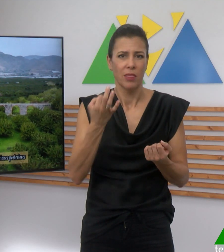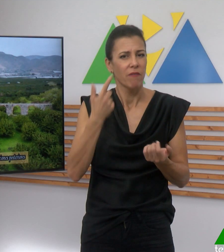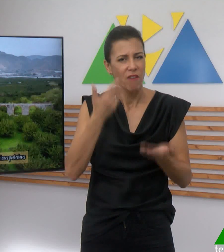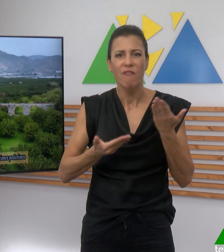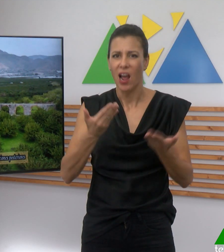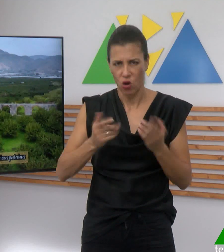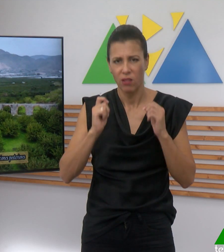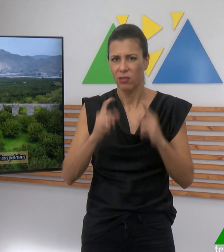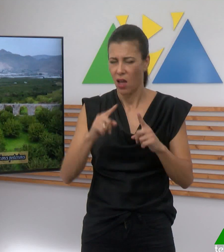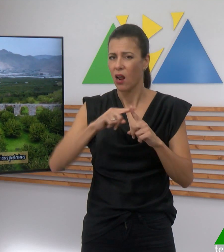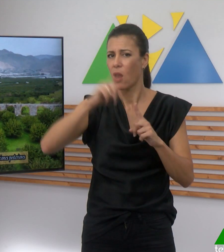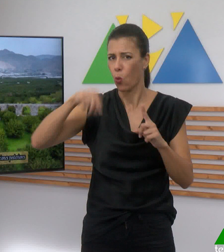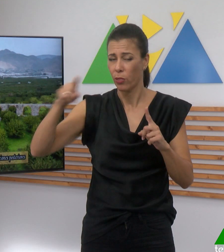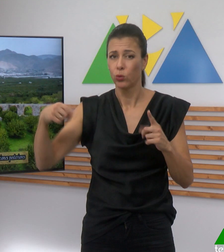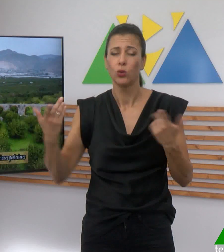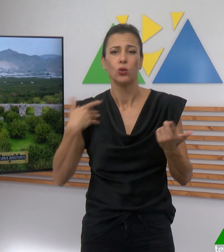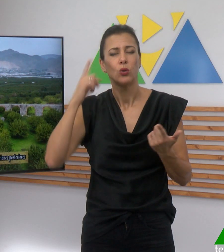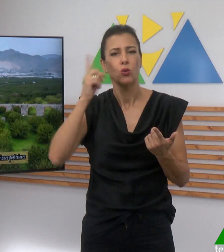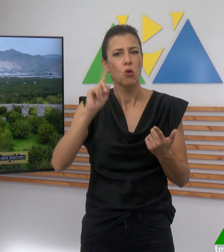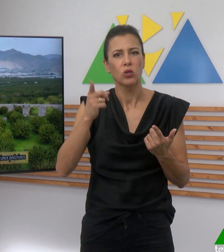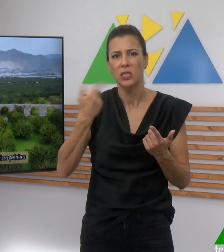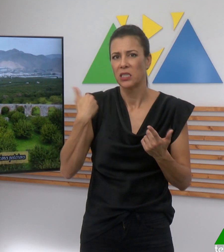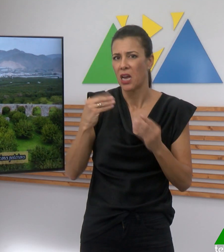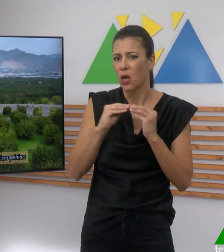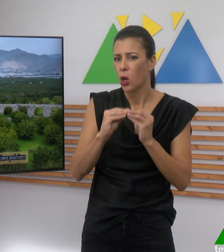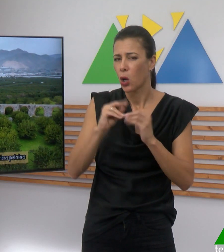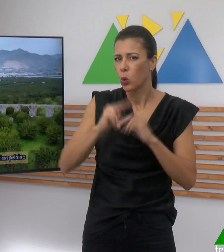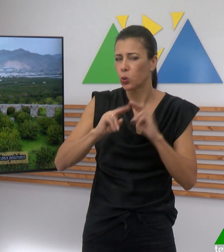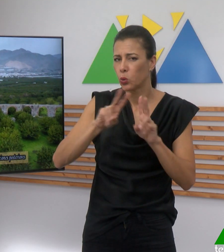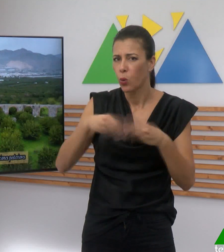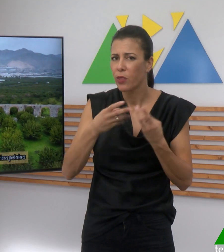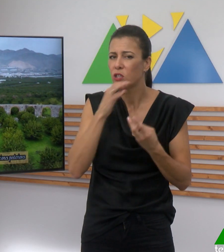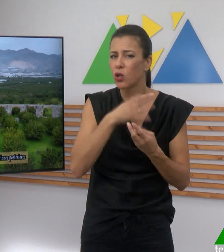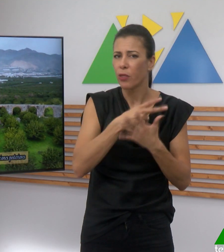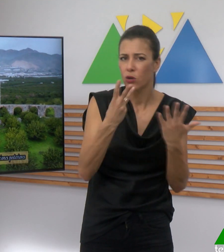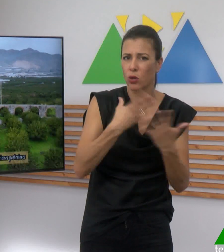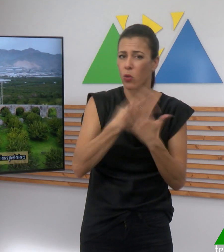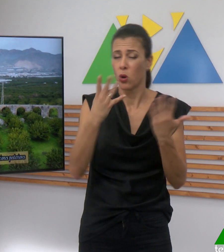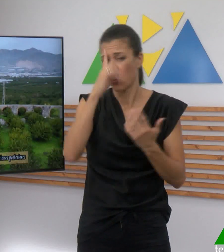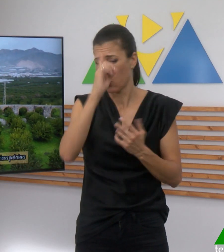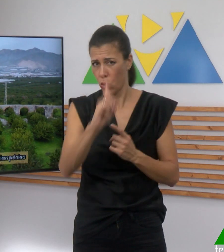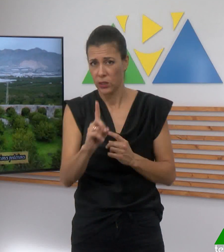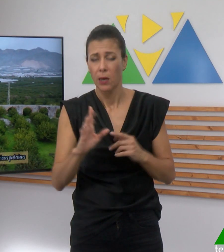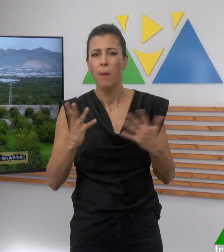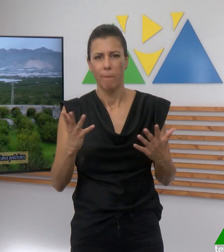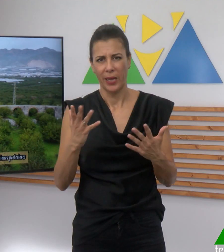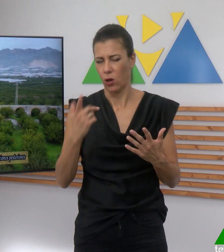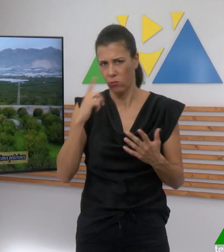eh No sé si está reconstruido el siglo XVII el siglo XIX no lo sabemos pero evidentemente es el único